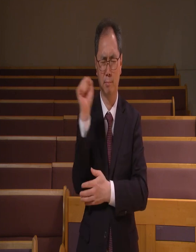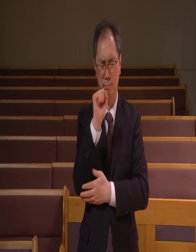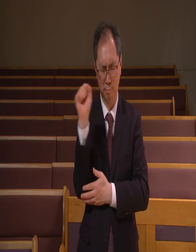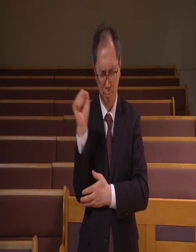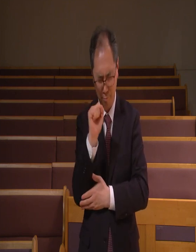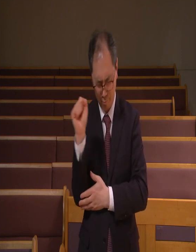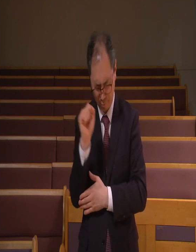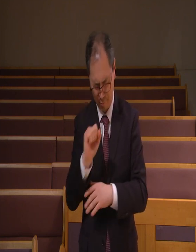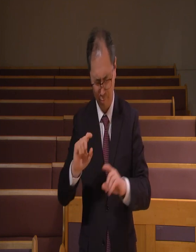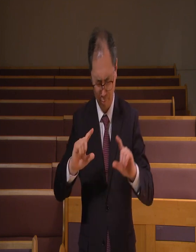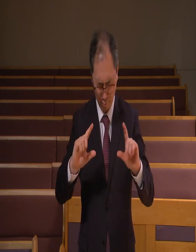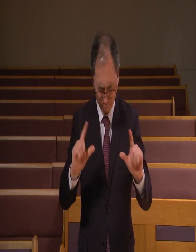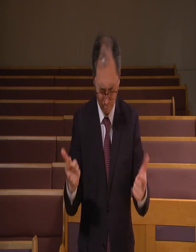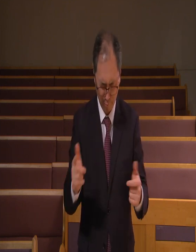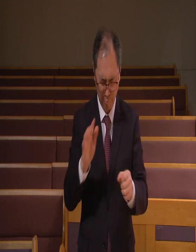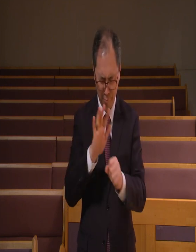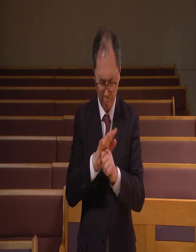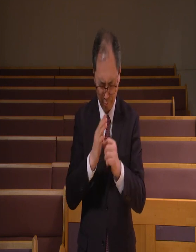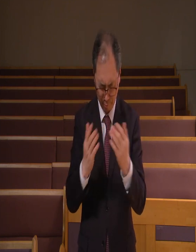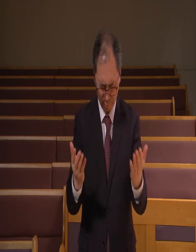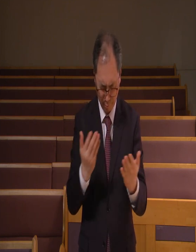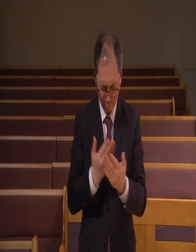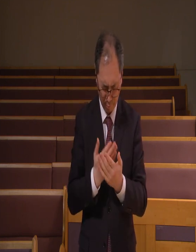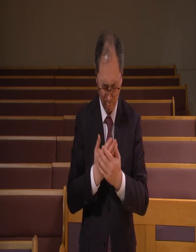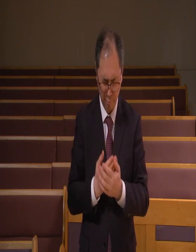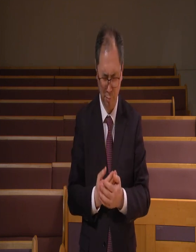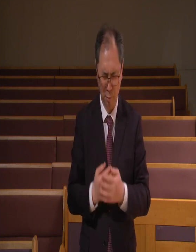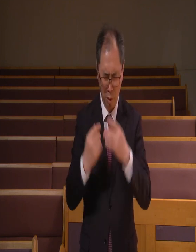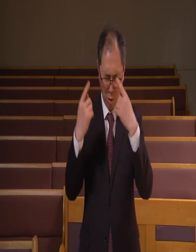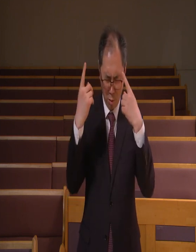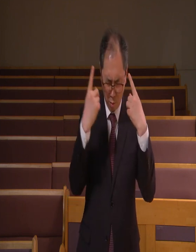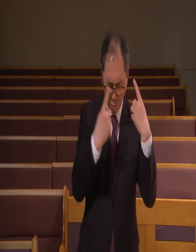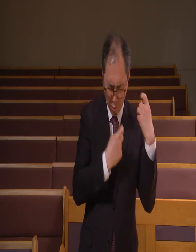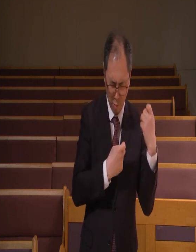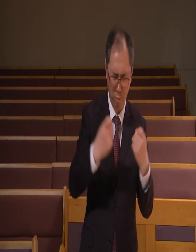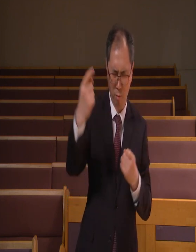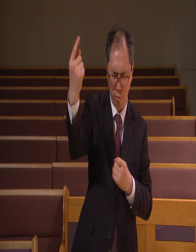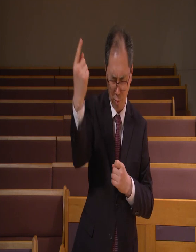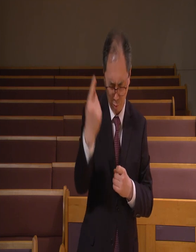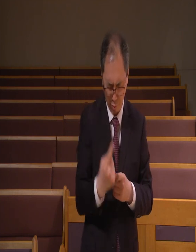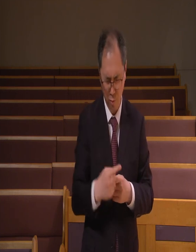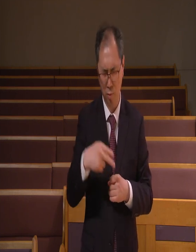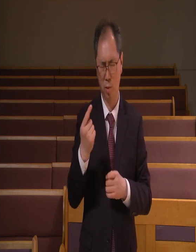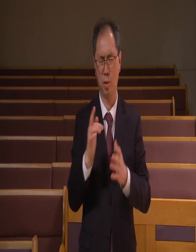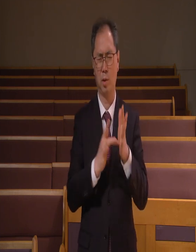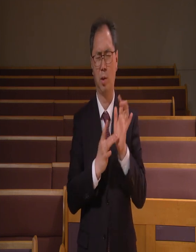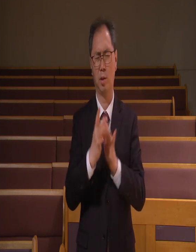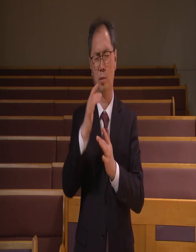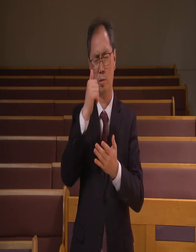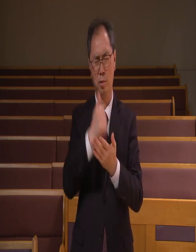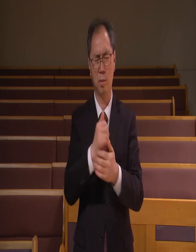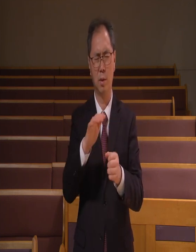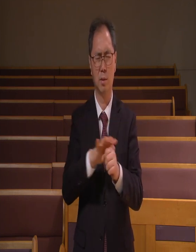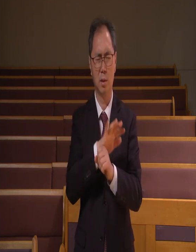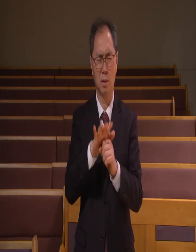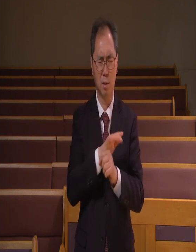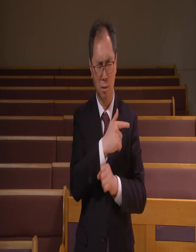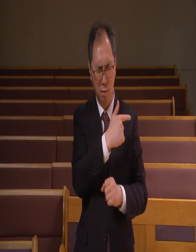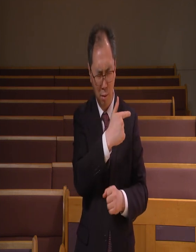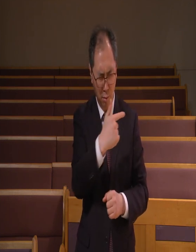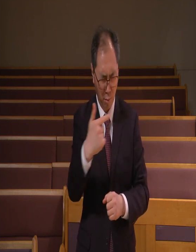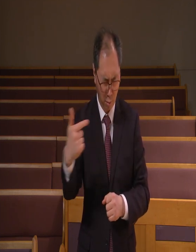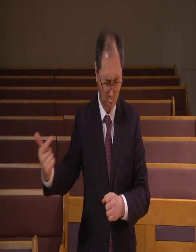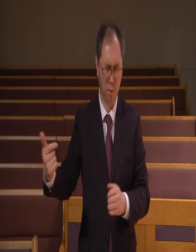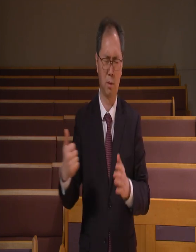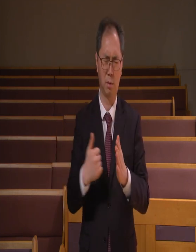서 있기 원합니다. 주님과 함께 있기를 원합니다. 주여 주여 우리를 붙들어 주시고 여러 상황 속에서 고통 속에